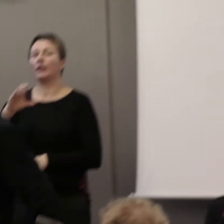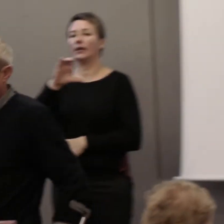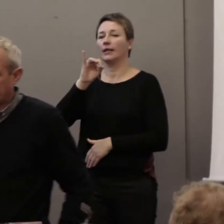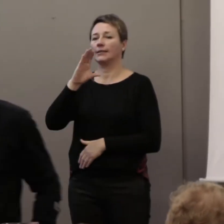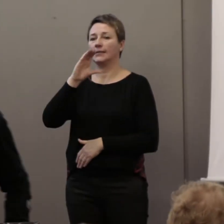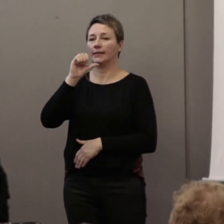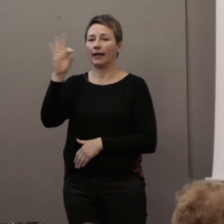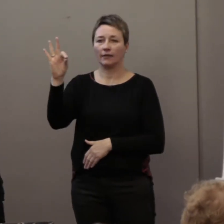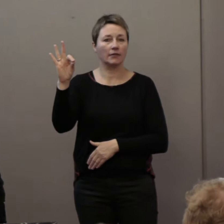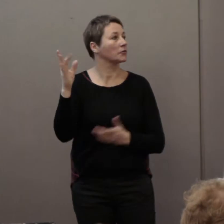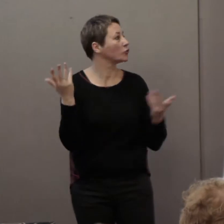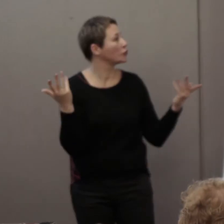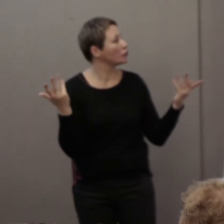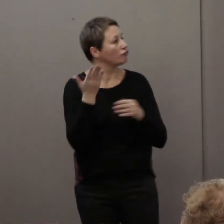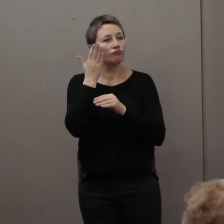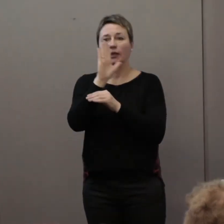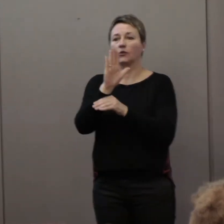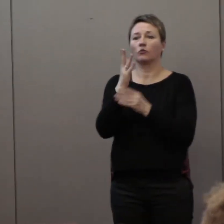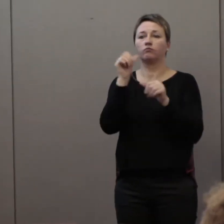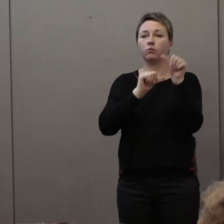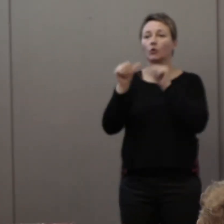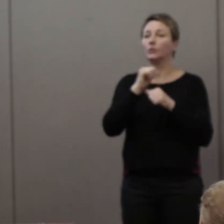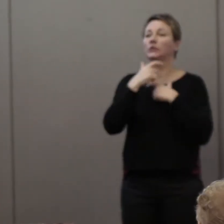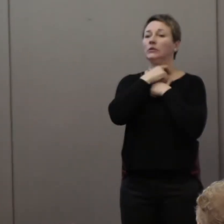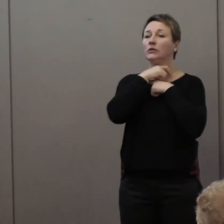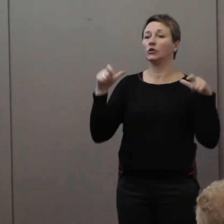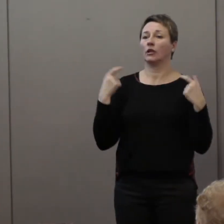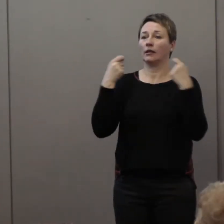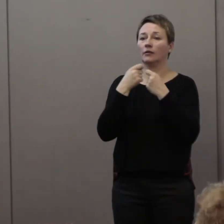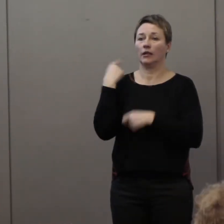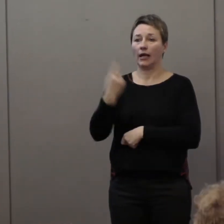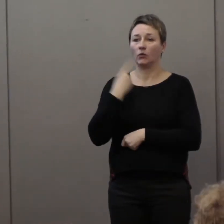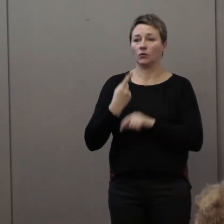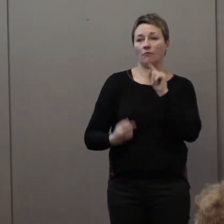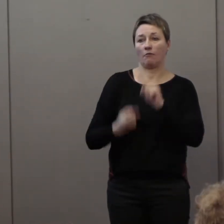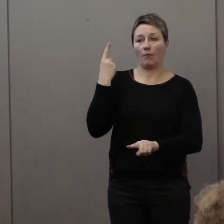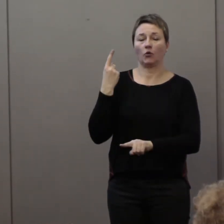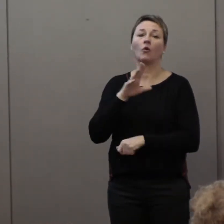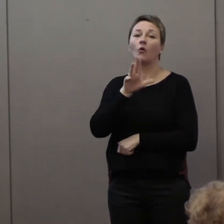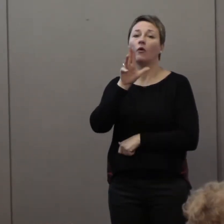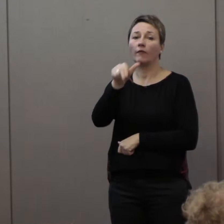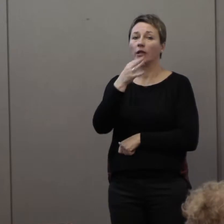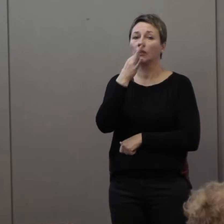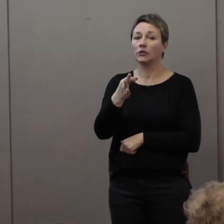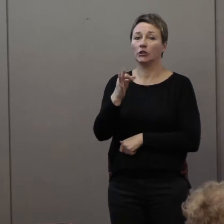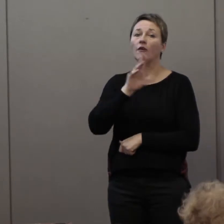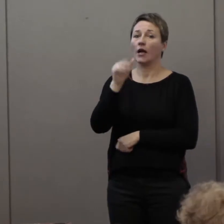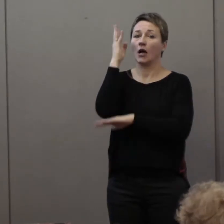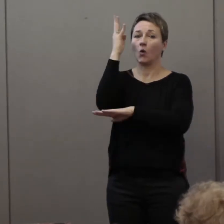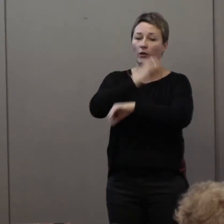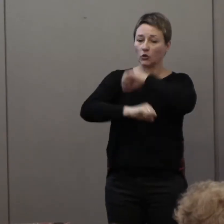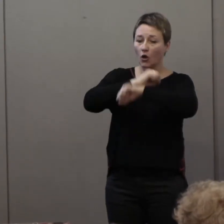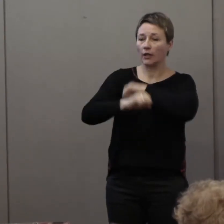sachant que cette année, vous allez le voir, les produits accessibles à tous, c'est important. Je vous dis à Strasbourg qu'on allait faire une conférence sur les produits accessibles à